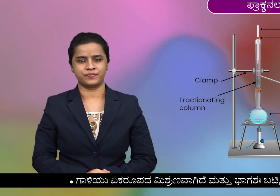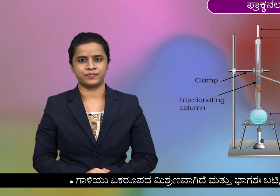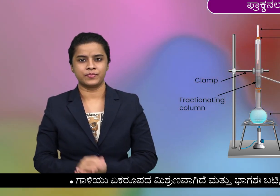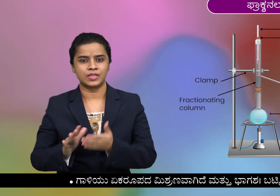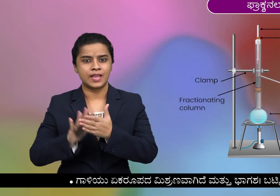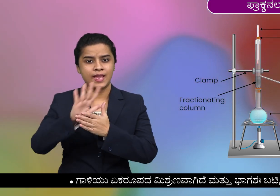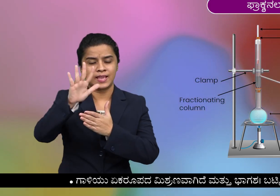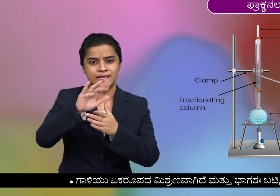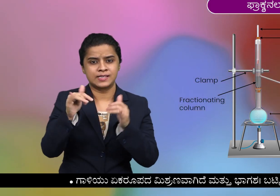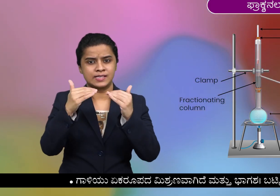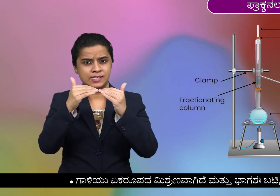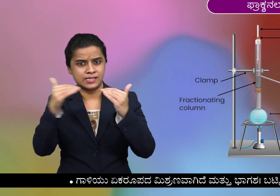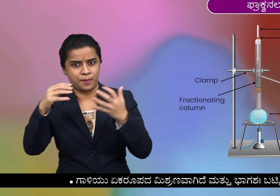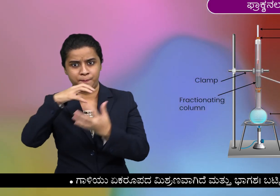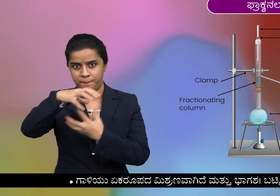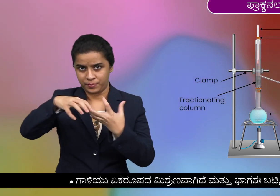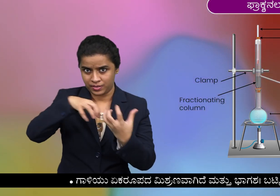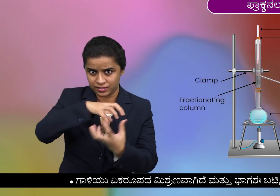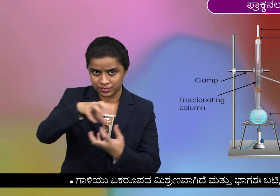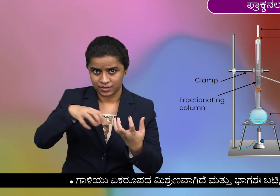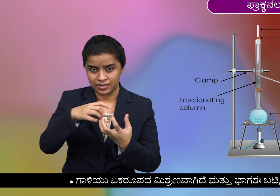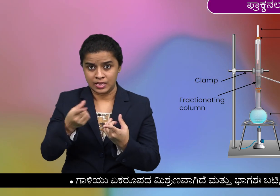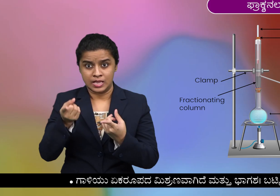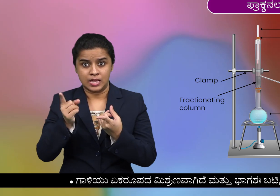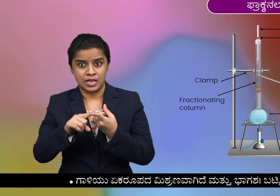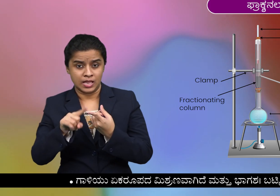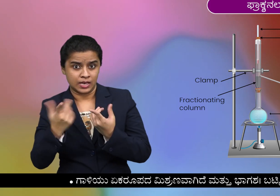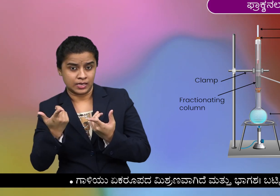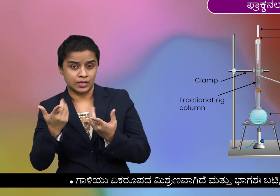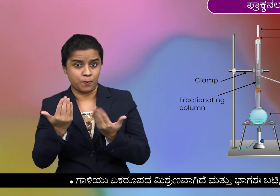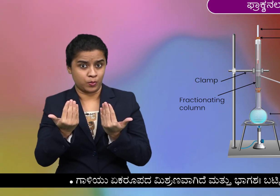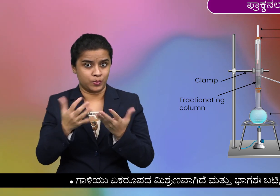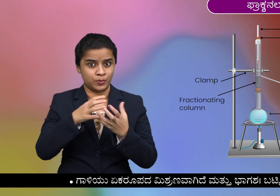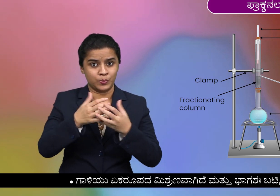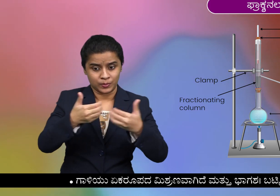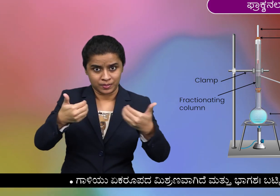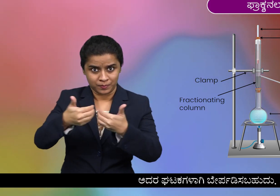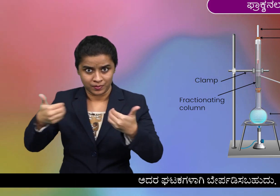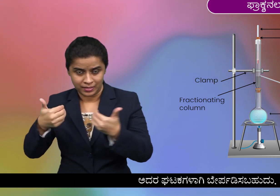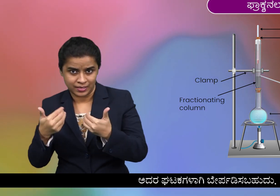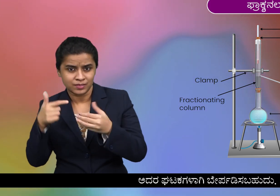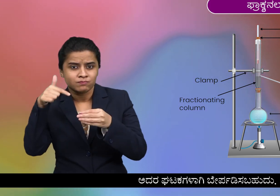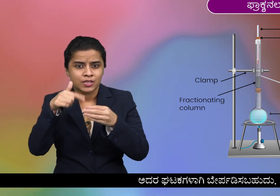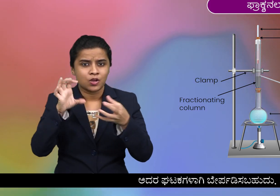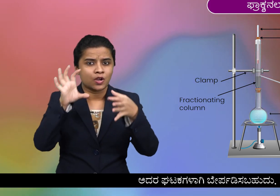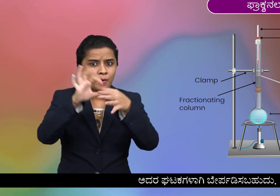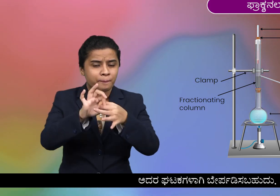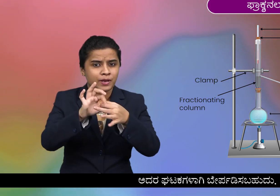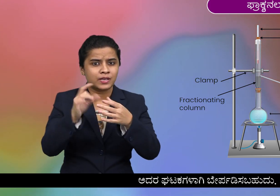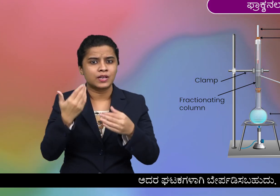ಗಾಳಿಯು ಏಕರೂಪದ ಮಿಶ್ರಣವಾಗಿದೆ ಮತ್ತು ಭಾಗಶಃ ಬಟ್ಟಿ ಇಳಿಸುವಿಕೆಯಿಂದ ಅದರ ಘಟಕಗಳಾಗಿ